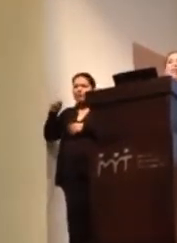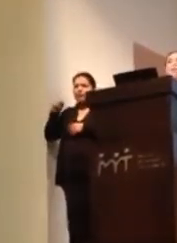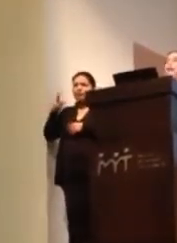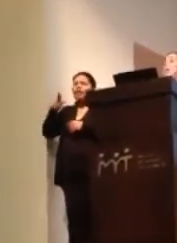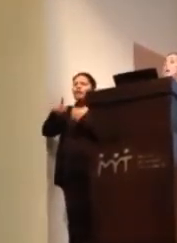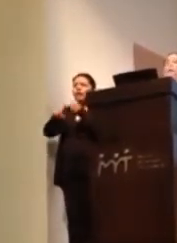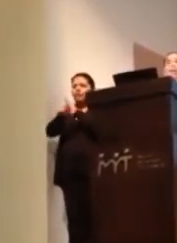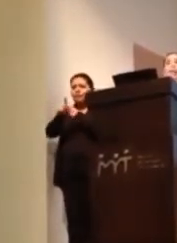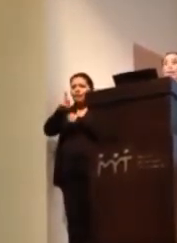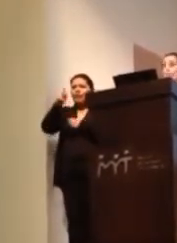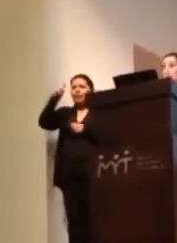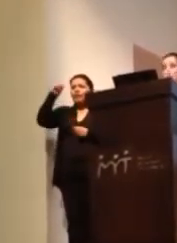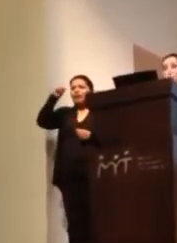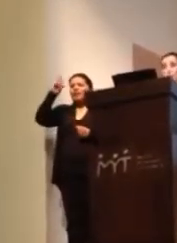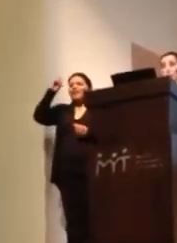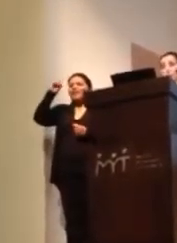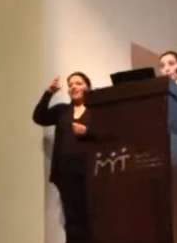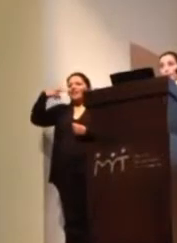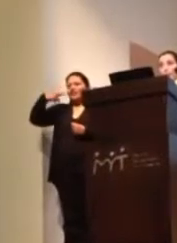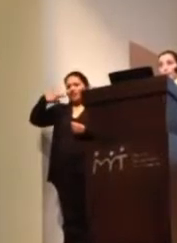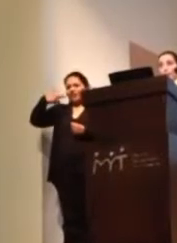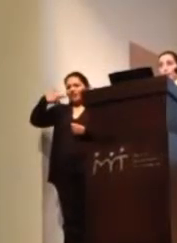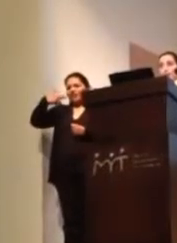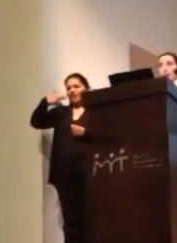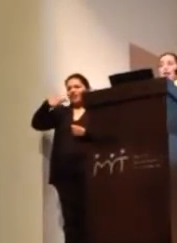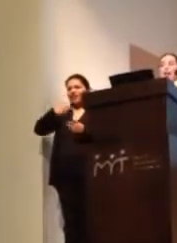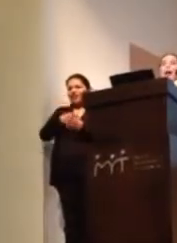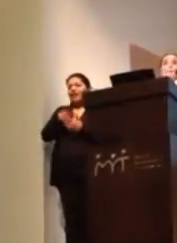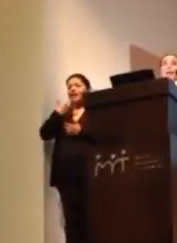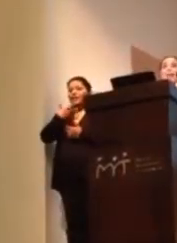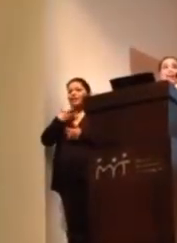tu karma, nada de eso.